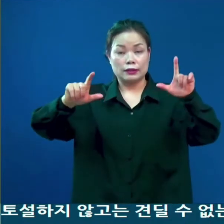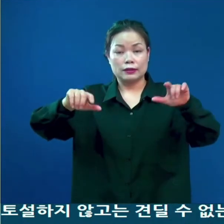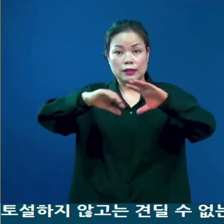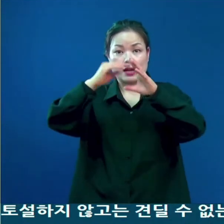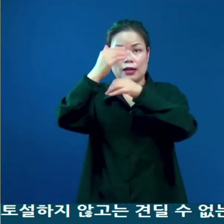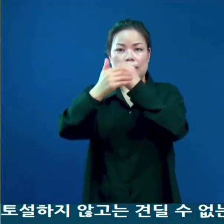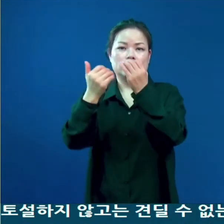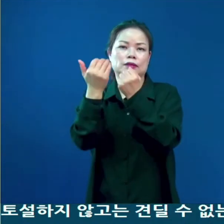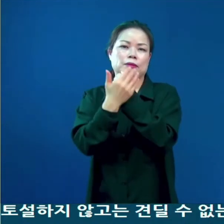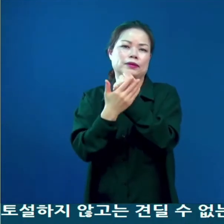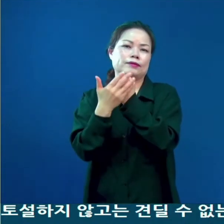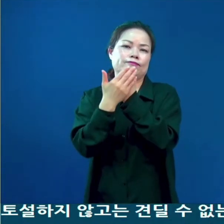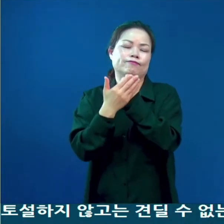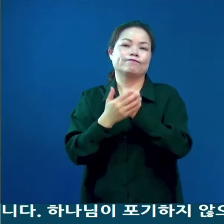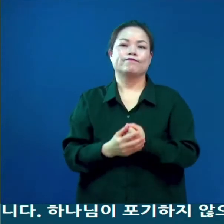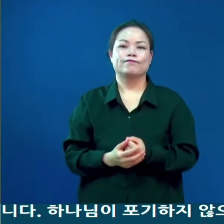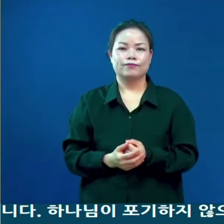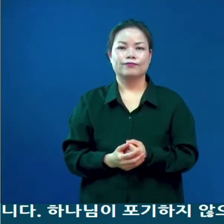하나님의 은혜라는 거예요.